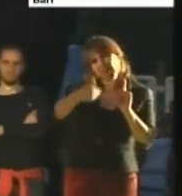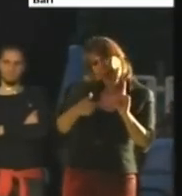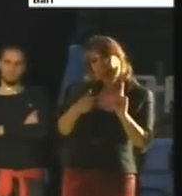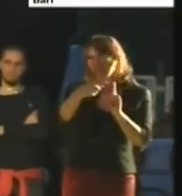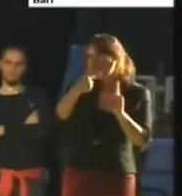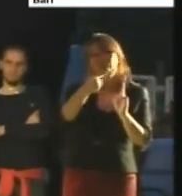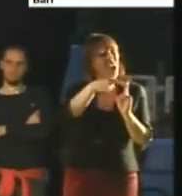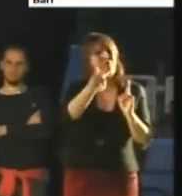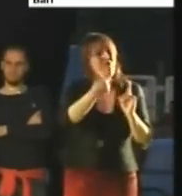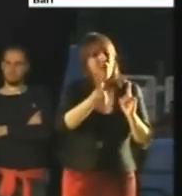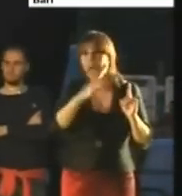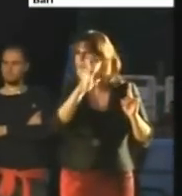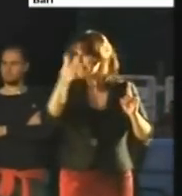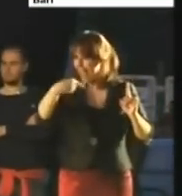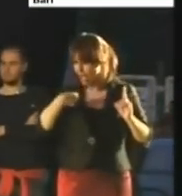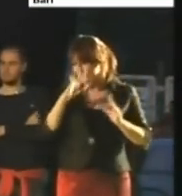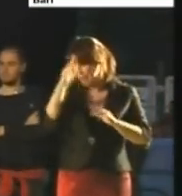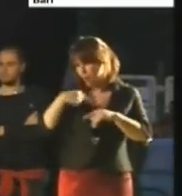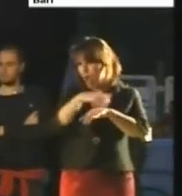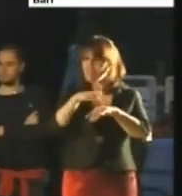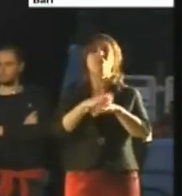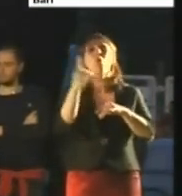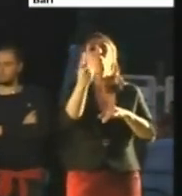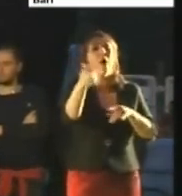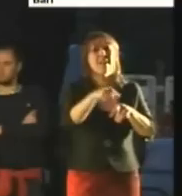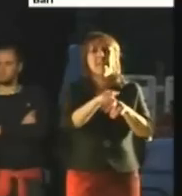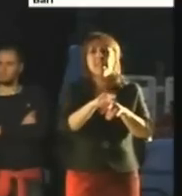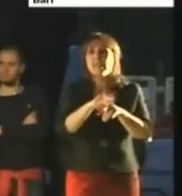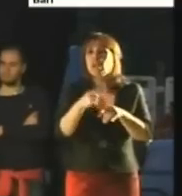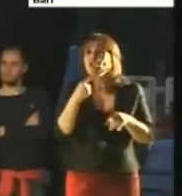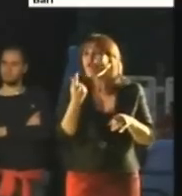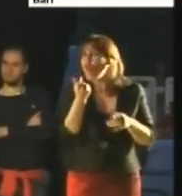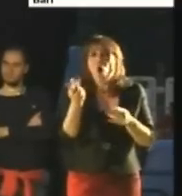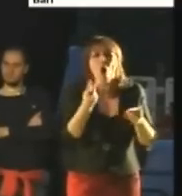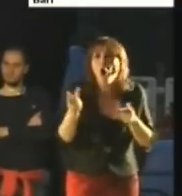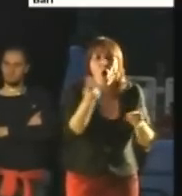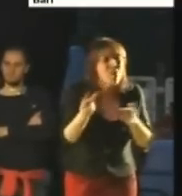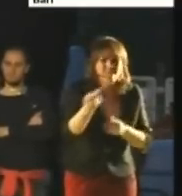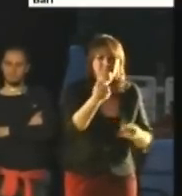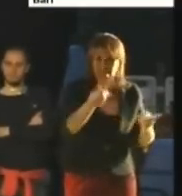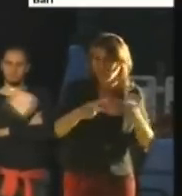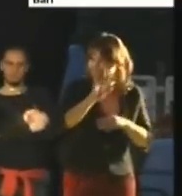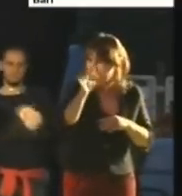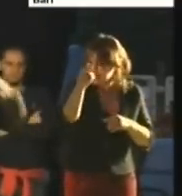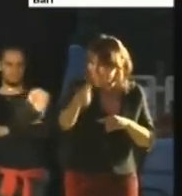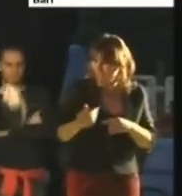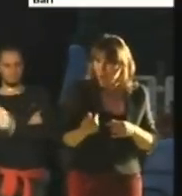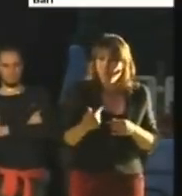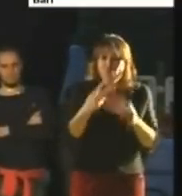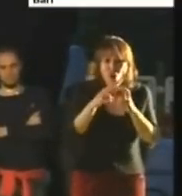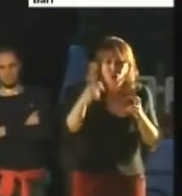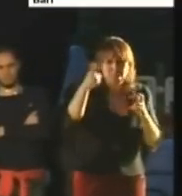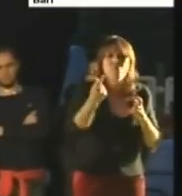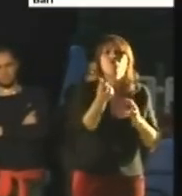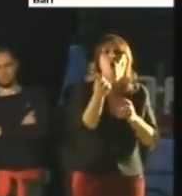cosa fa? Se fossi entrato io come amministratore a qualsiasi di voi, avrei cercato i soldi, chi li ha presi? Faccio un'indagine, voglio i